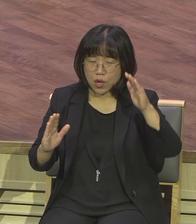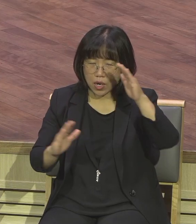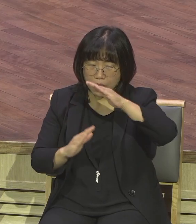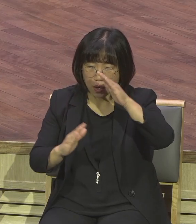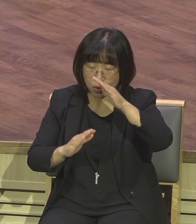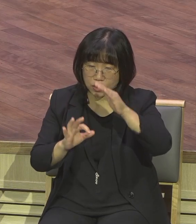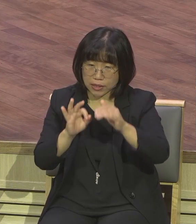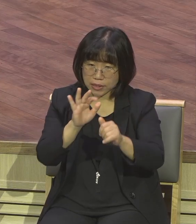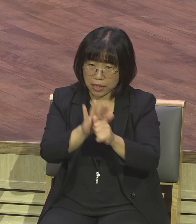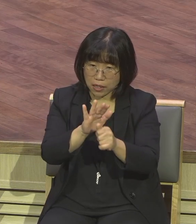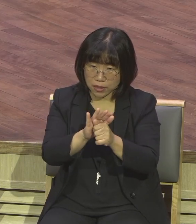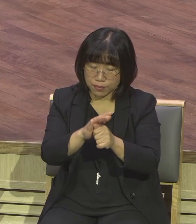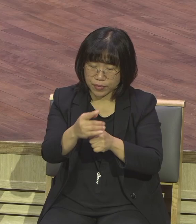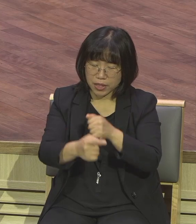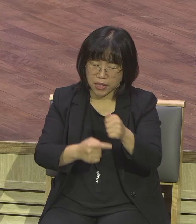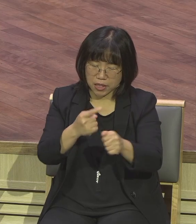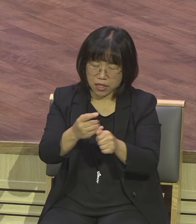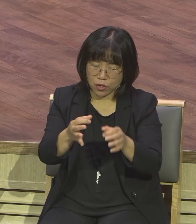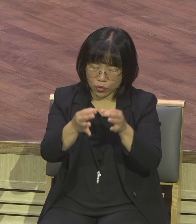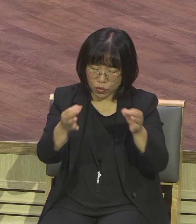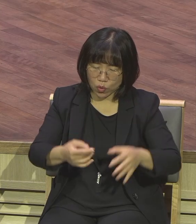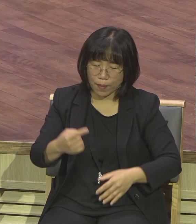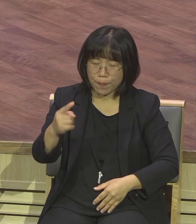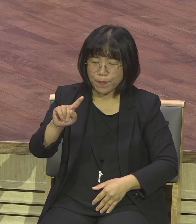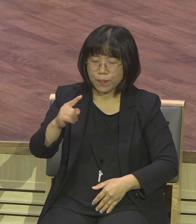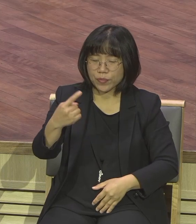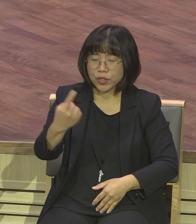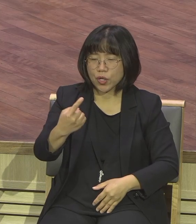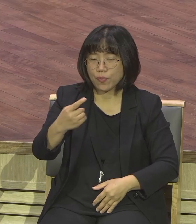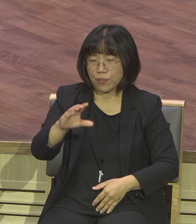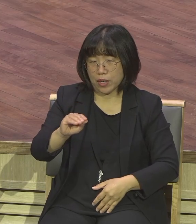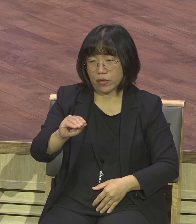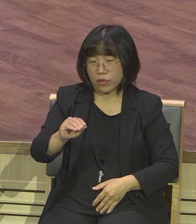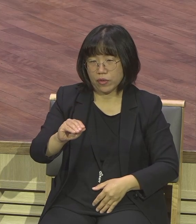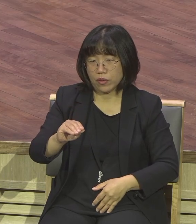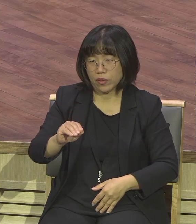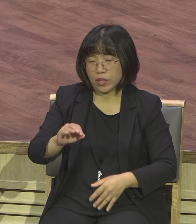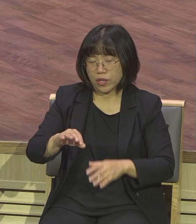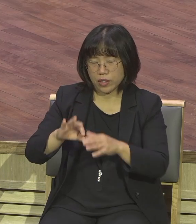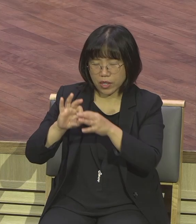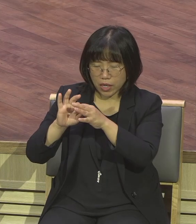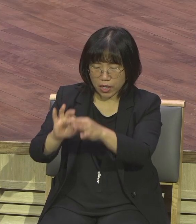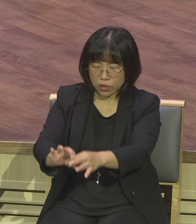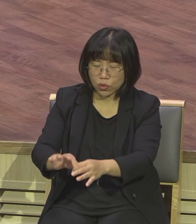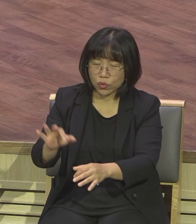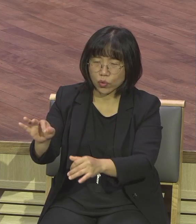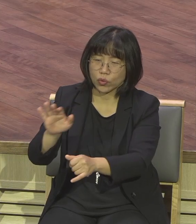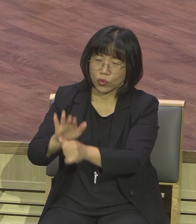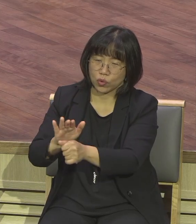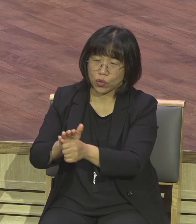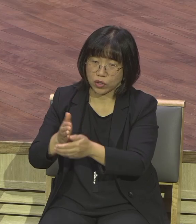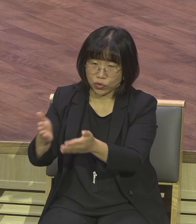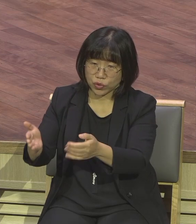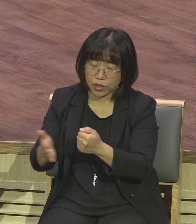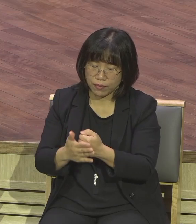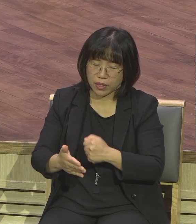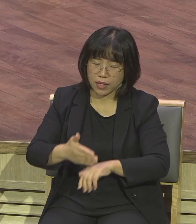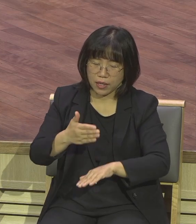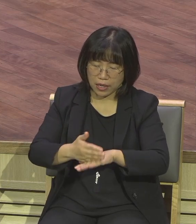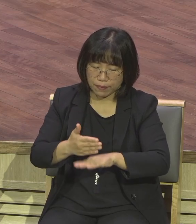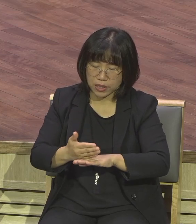그 해마다 1,000만 원씩 그렇게 줬어요. 4학기 4번을. 그래가지고 지금 이제 감사하다고 인사를